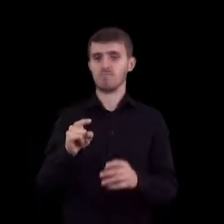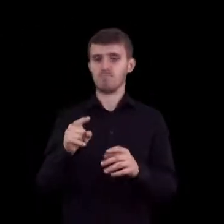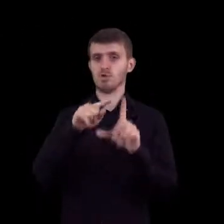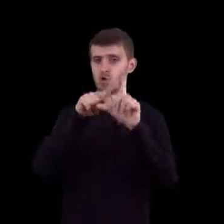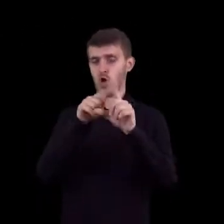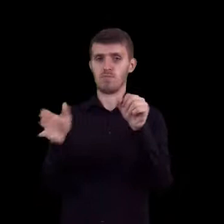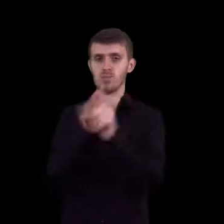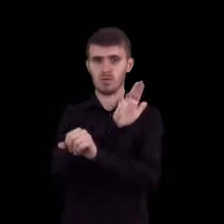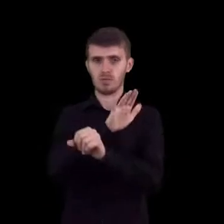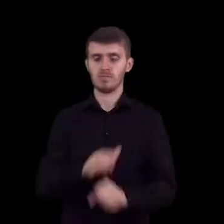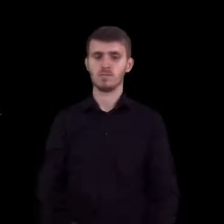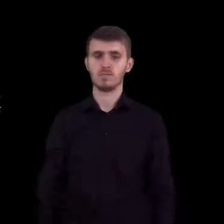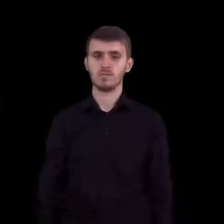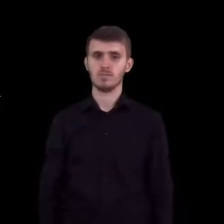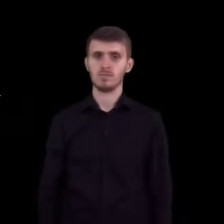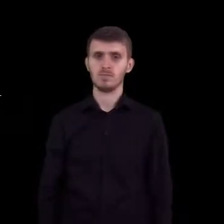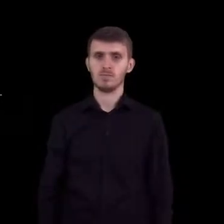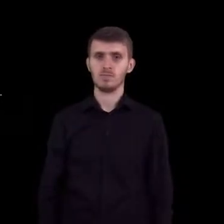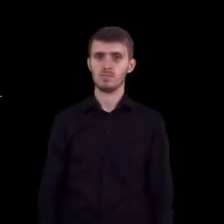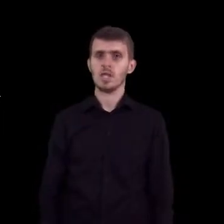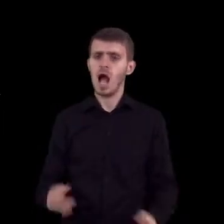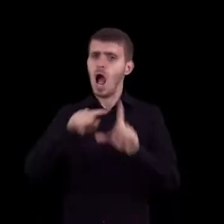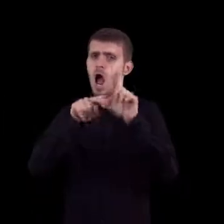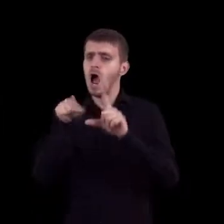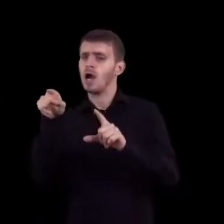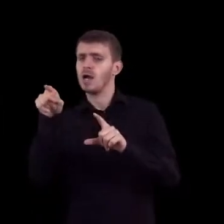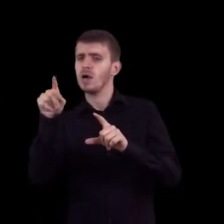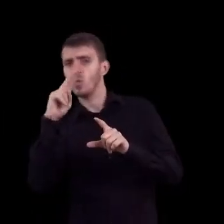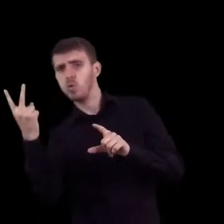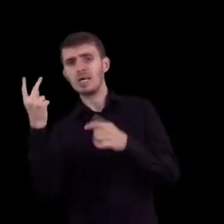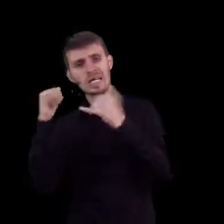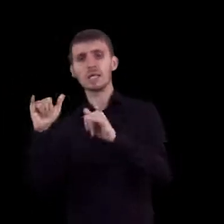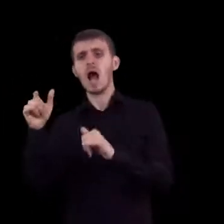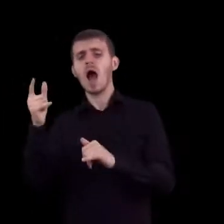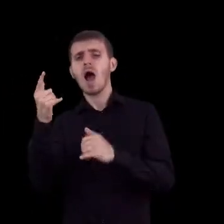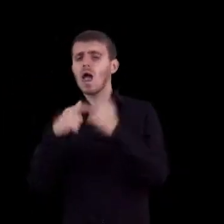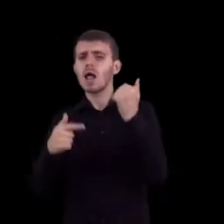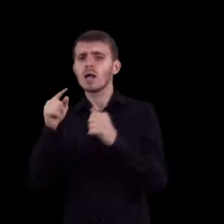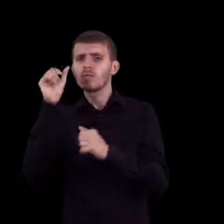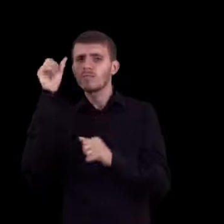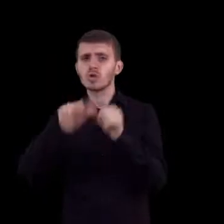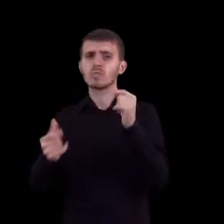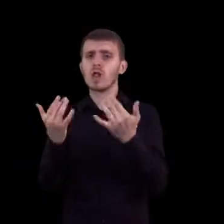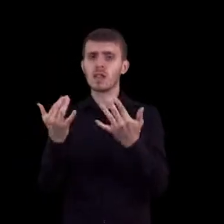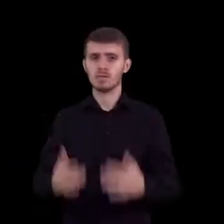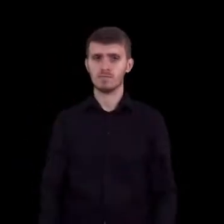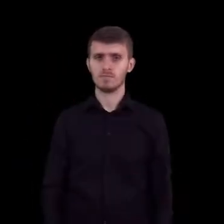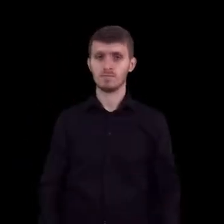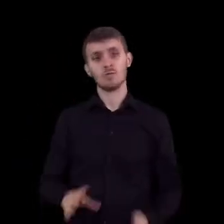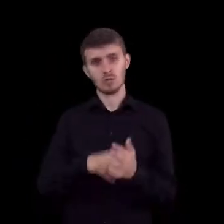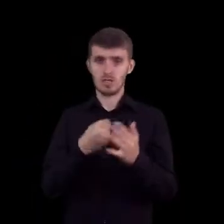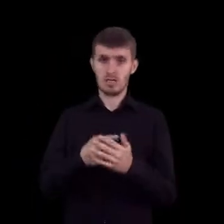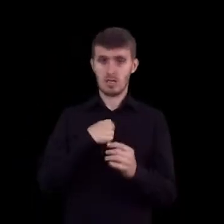Kąt pełny. A ile miałby stopni taki kąt, który właśnie zaraz narysuję? Narysuję